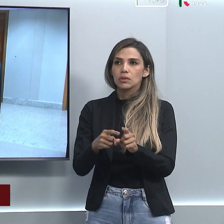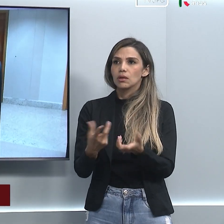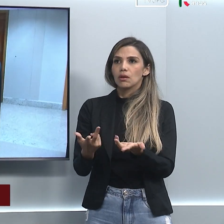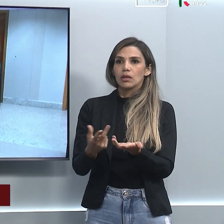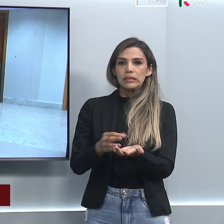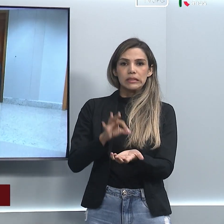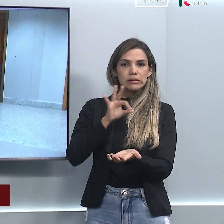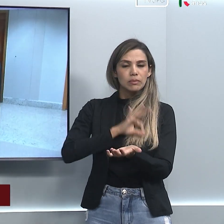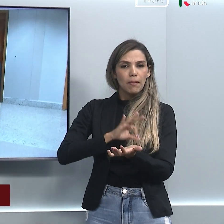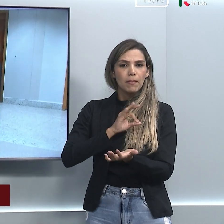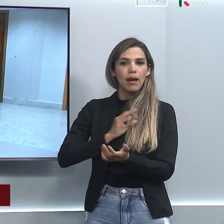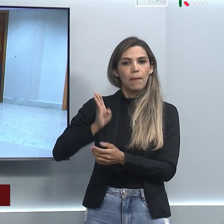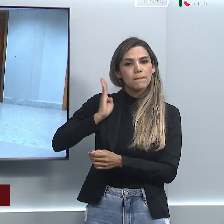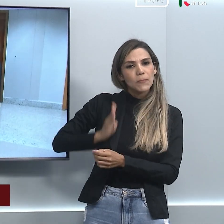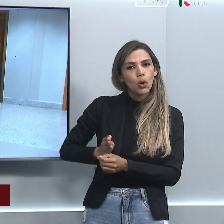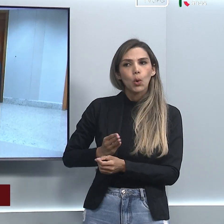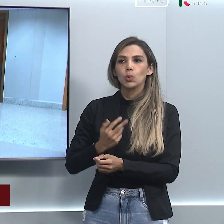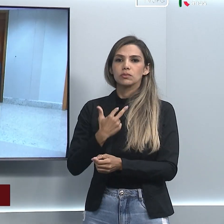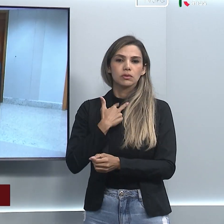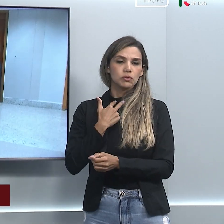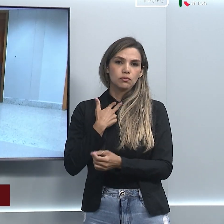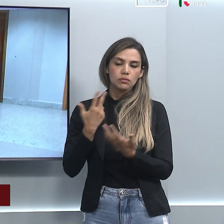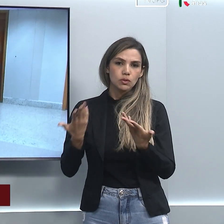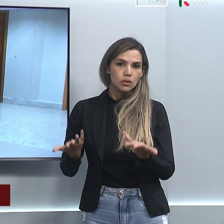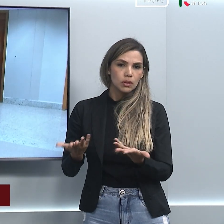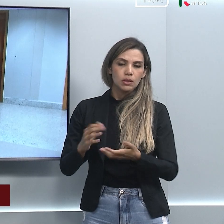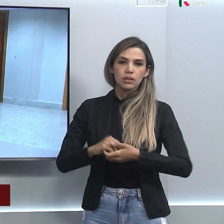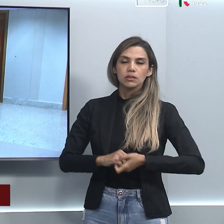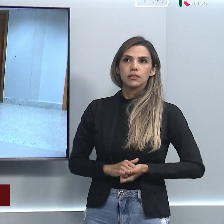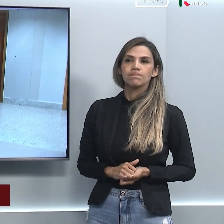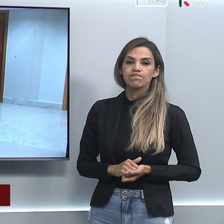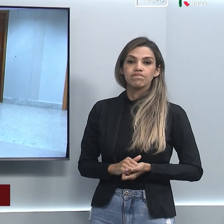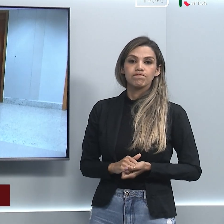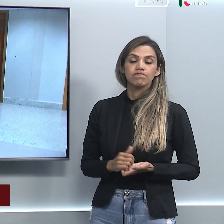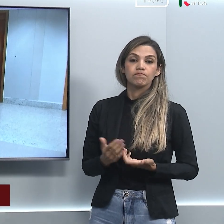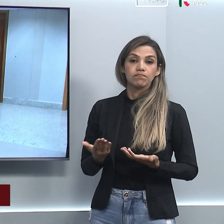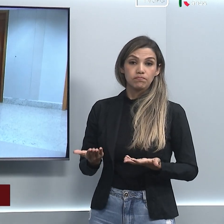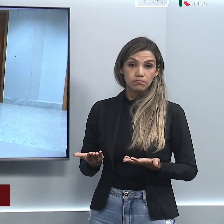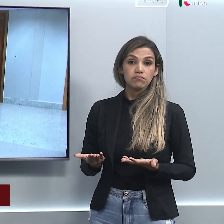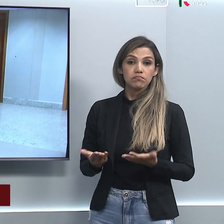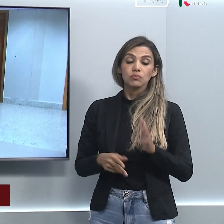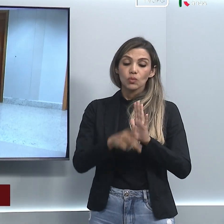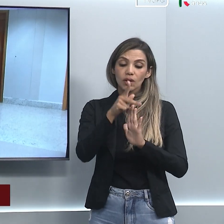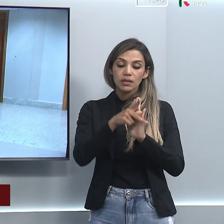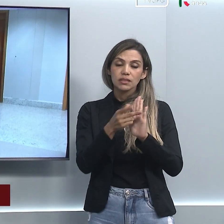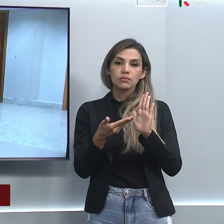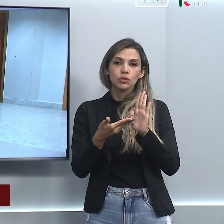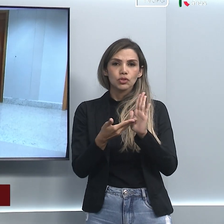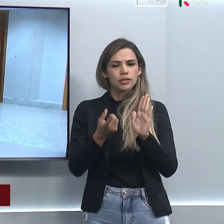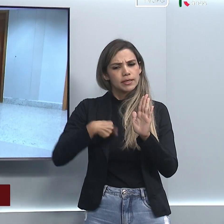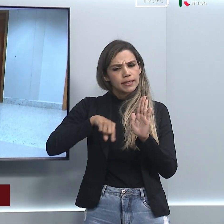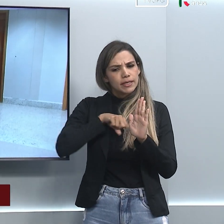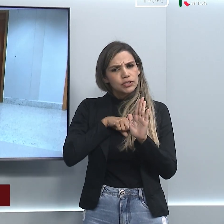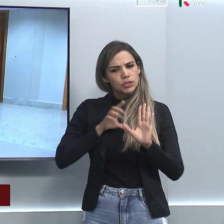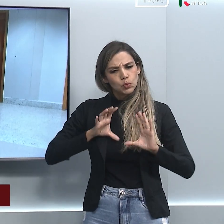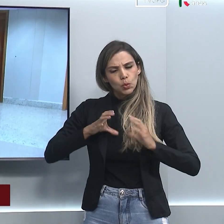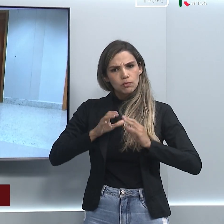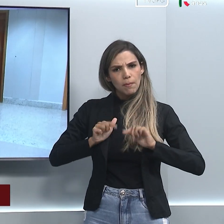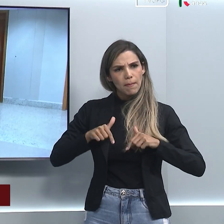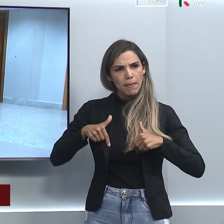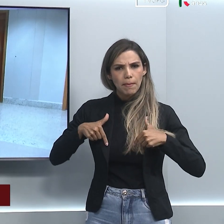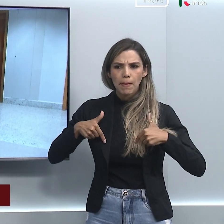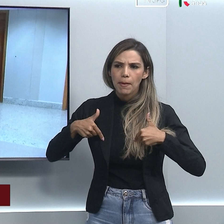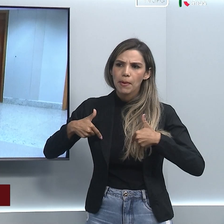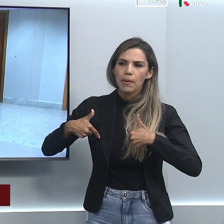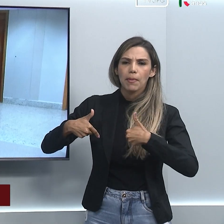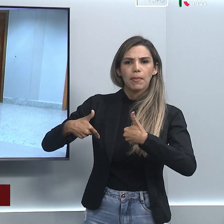rendas cidadãs. Então, a importância desse programa é que a gente, na junção de esforços dos órgãos, não